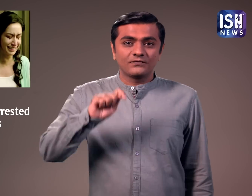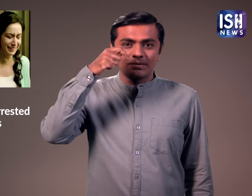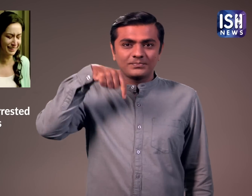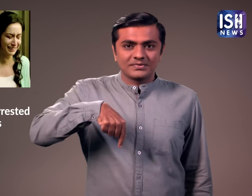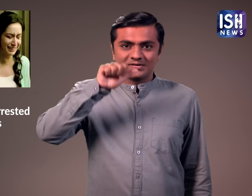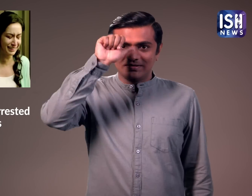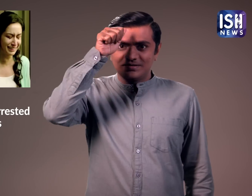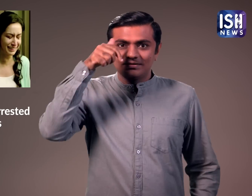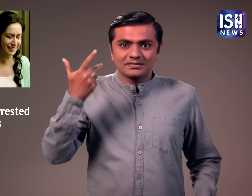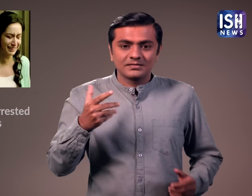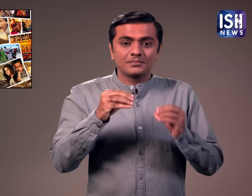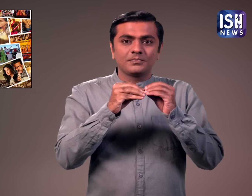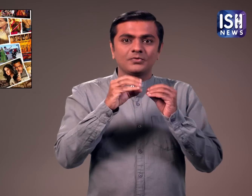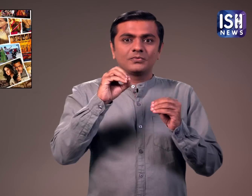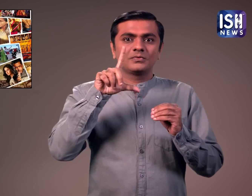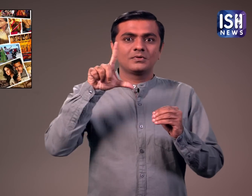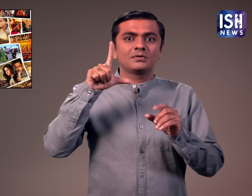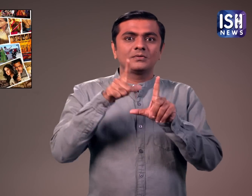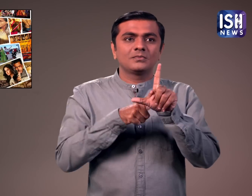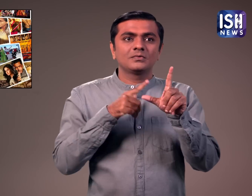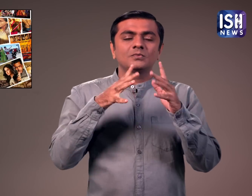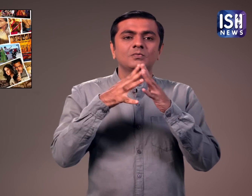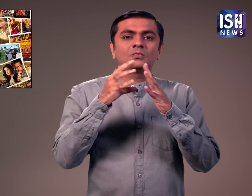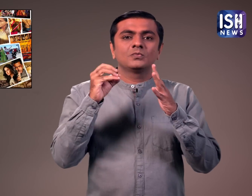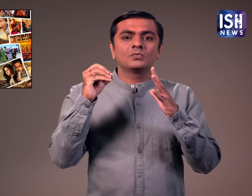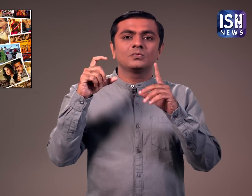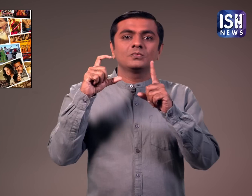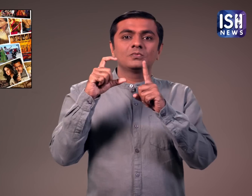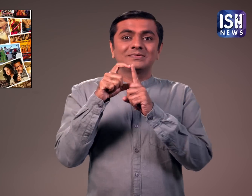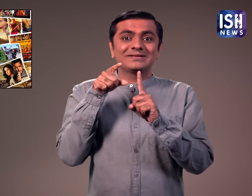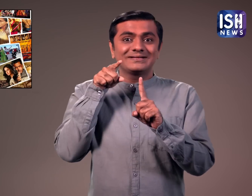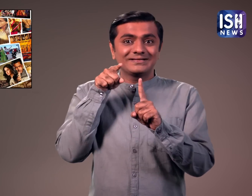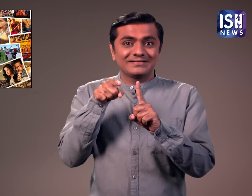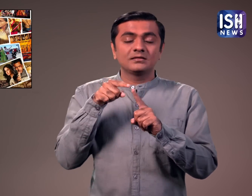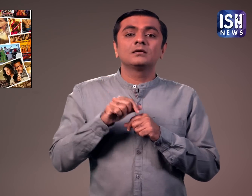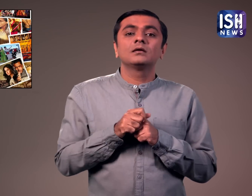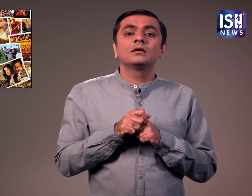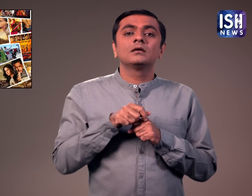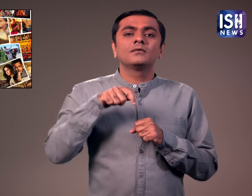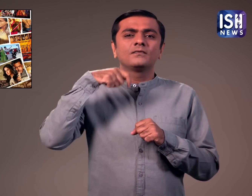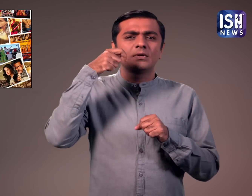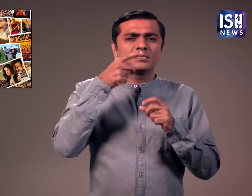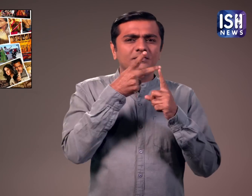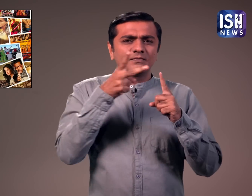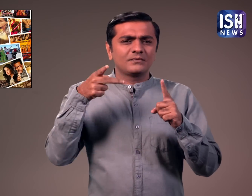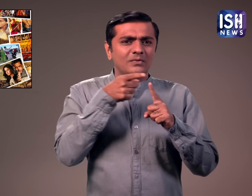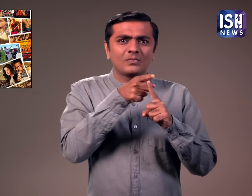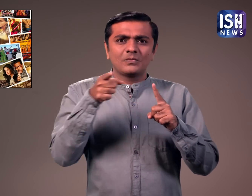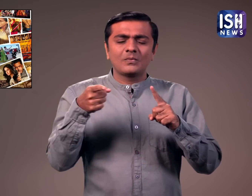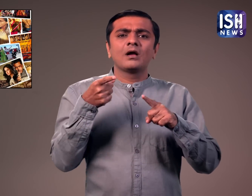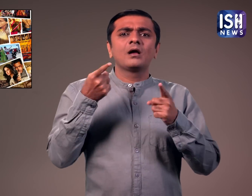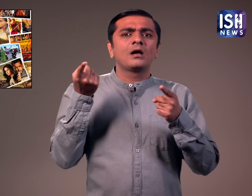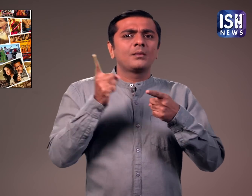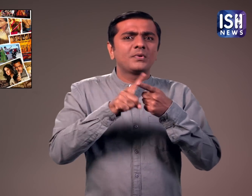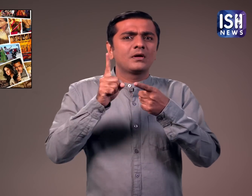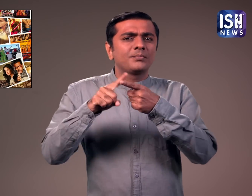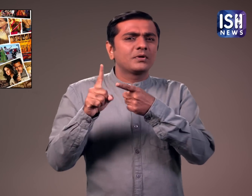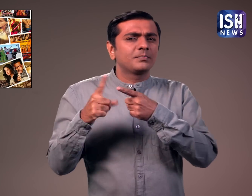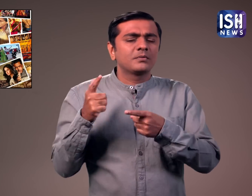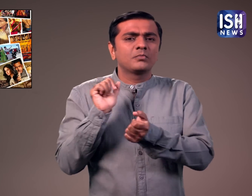पुलिस ने बॉलिवुट के कई अभीनेताओं को ड्रक्स के सेवन के आरोप में पकड़ा है